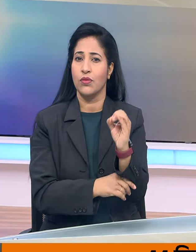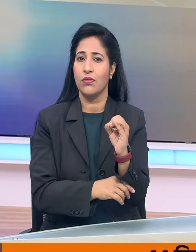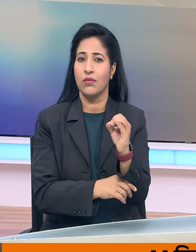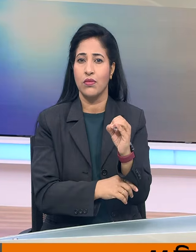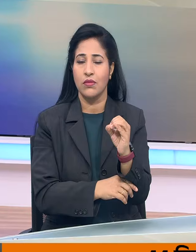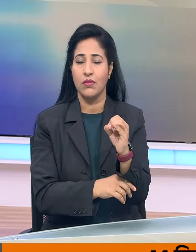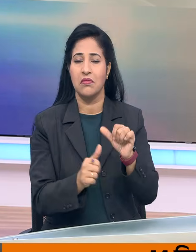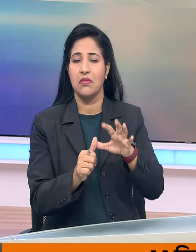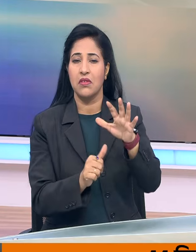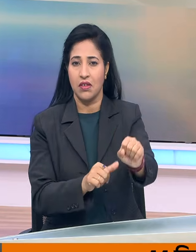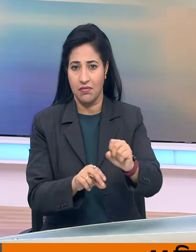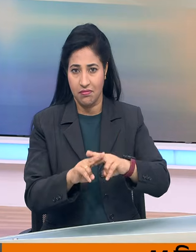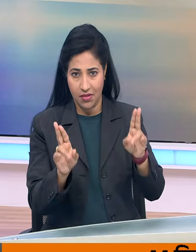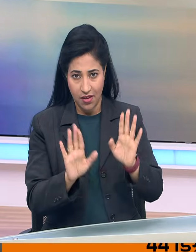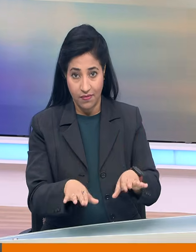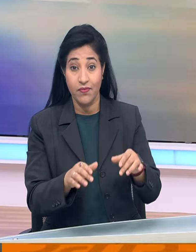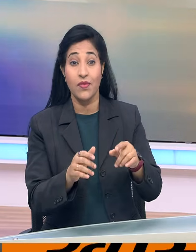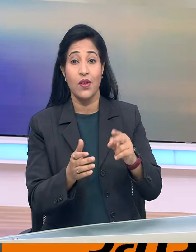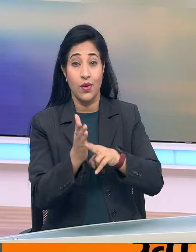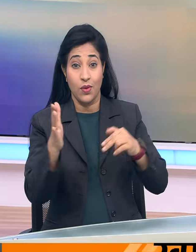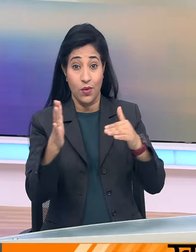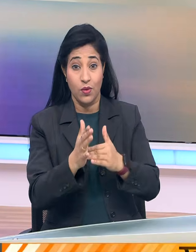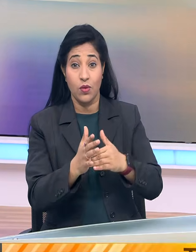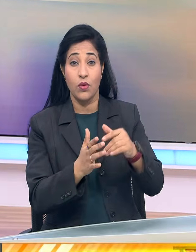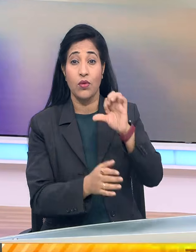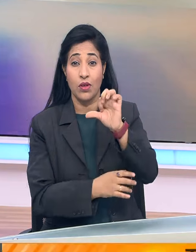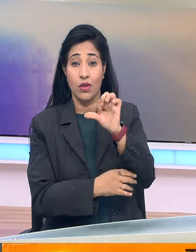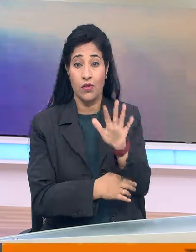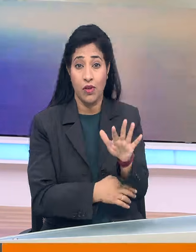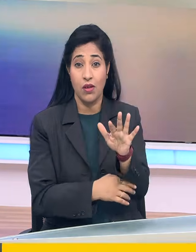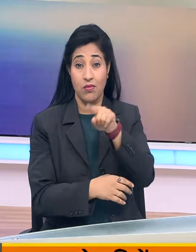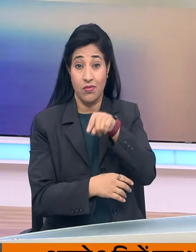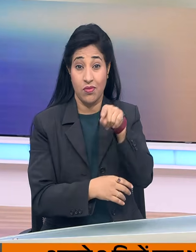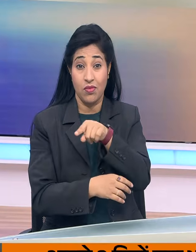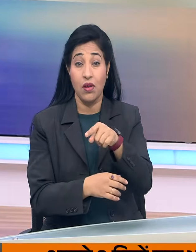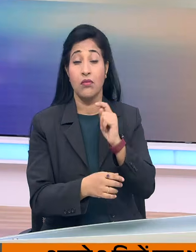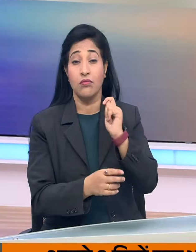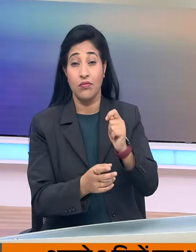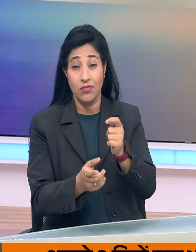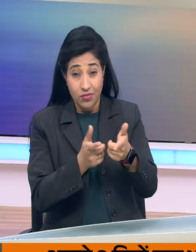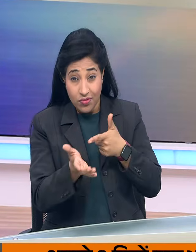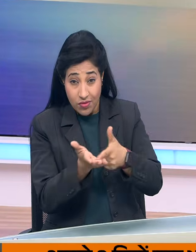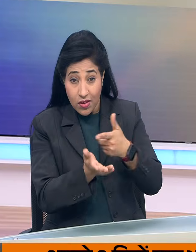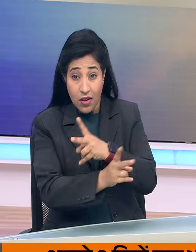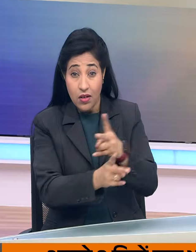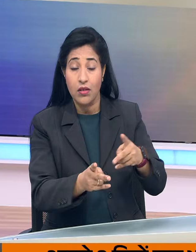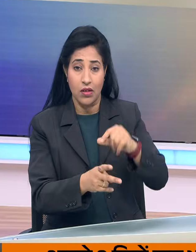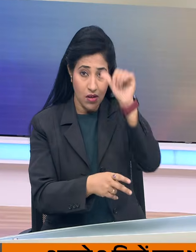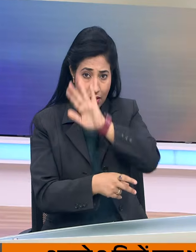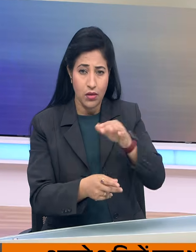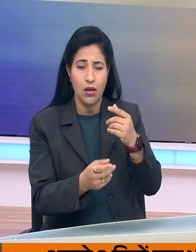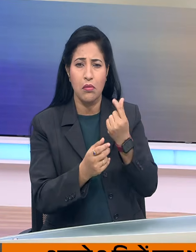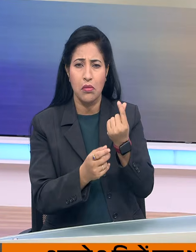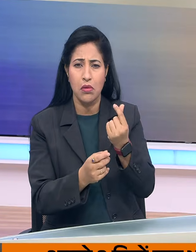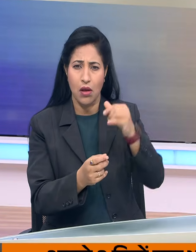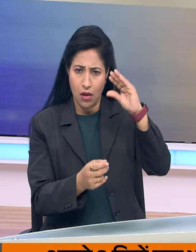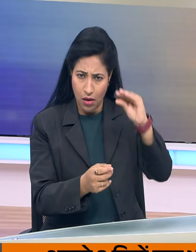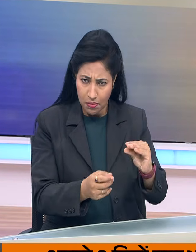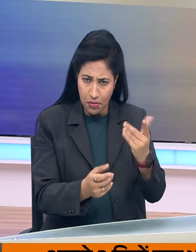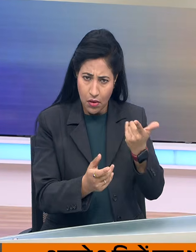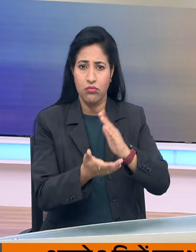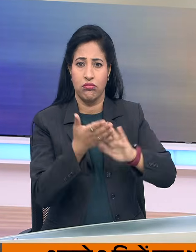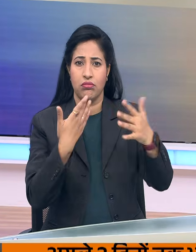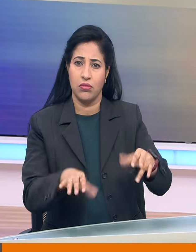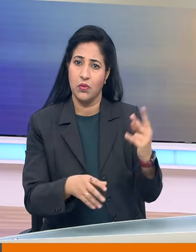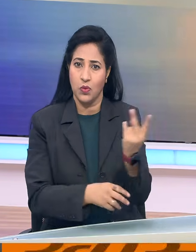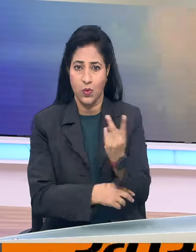पहुंच मिलेगी। वहीं न्यूजीलैंड के 95% निर्यातित उत्पादों पर भारत शुल्क कम या समाप्त करेगा।